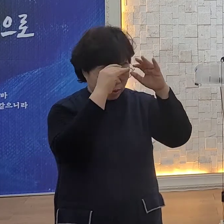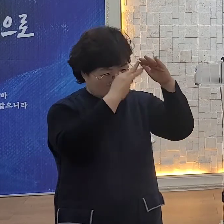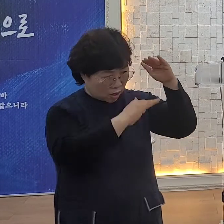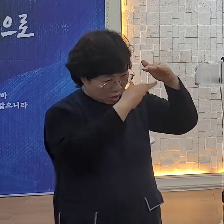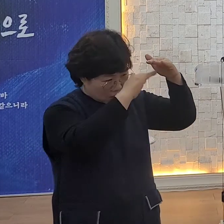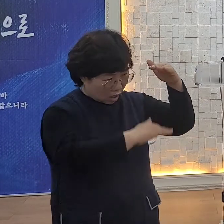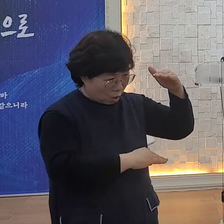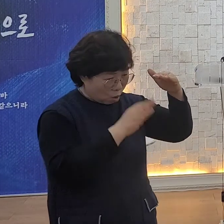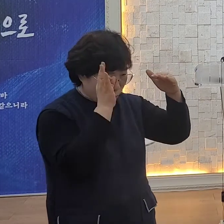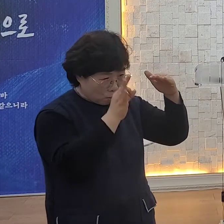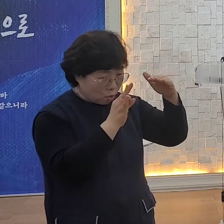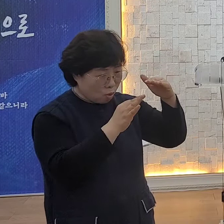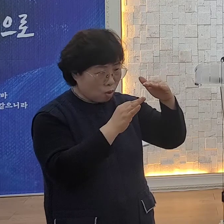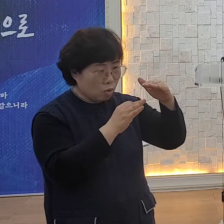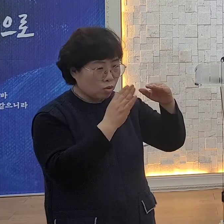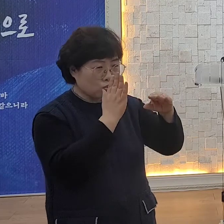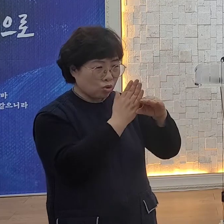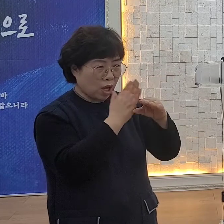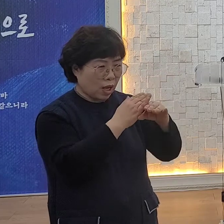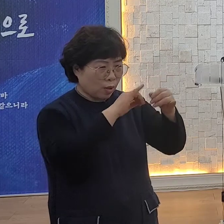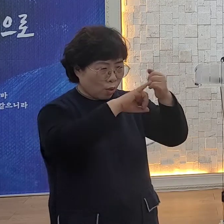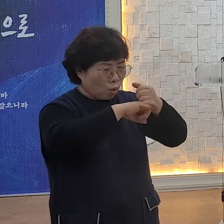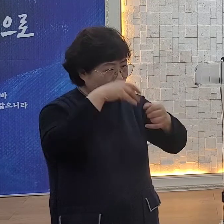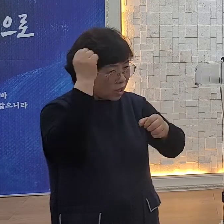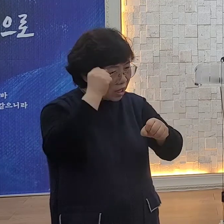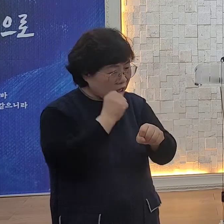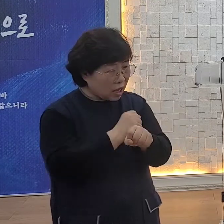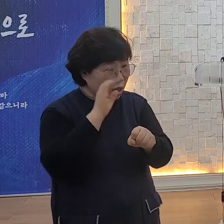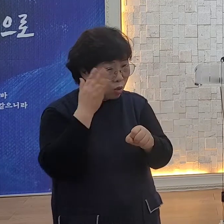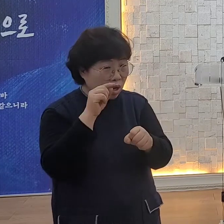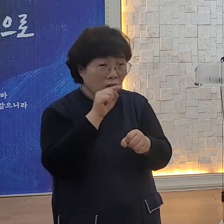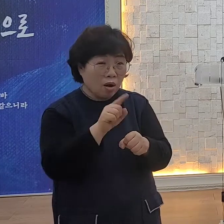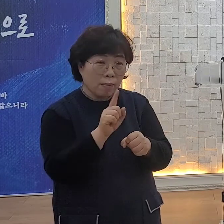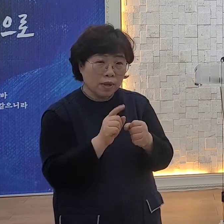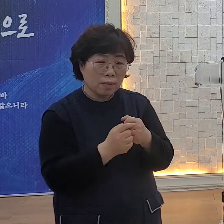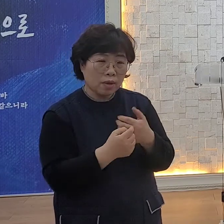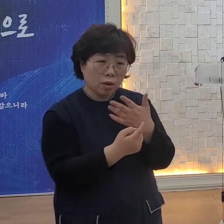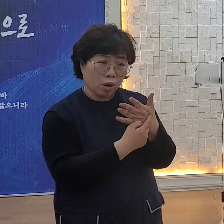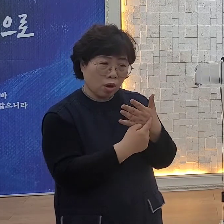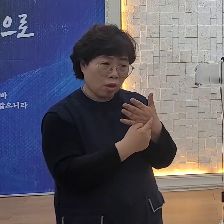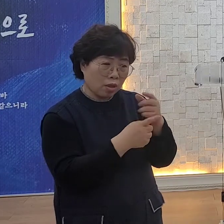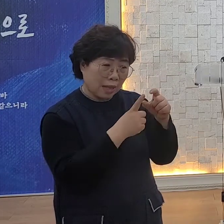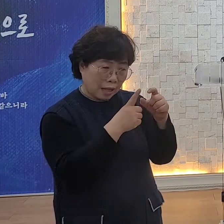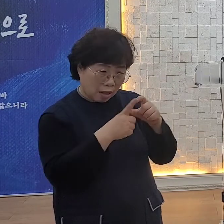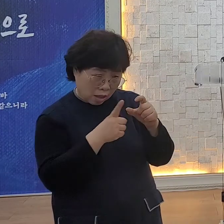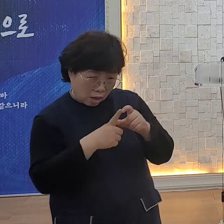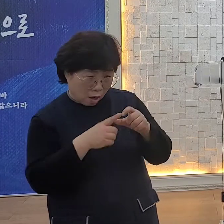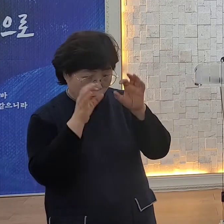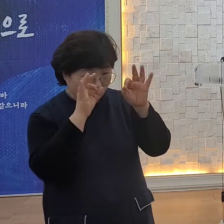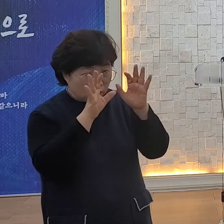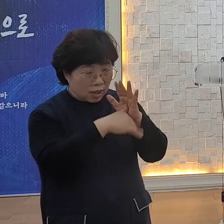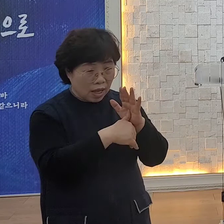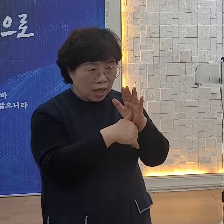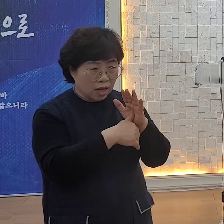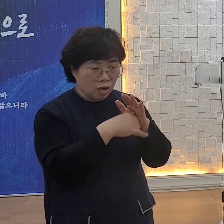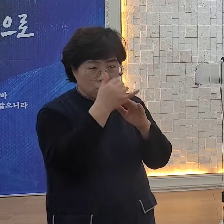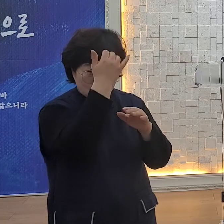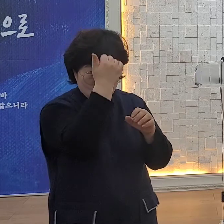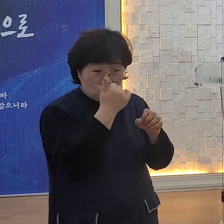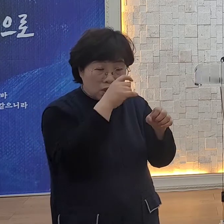윤리적인 문제인데 그럼 겉으로 보기에는 이게 다 윤리적인 문제잖아요. 그런데 그 뿌리는